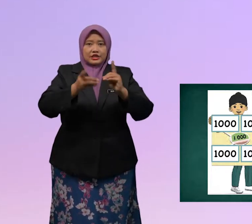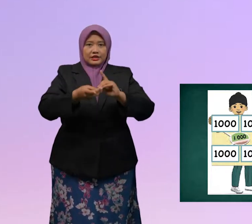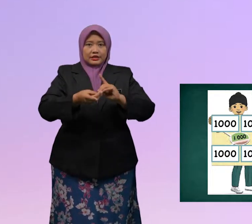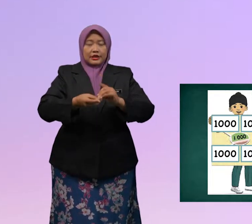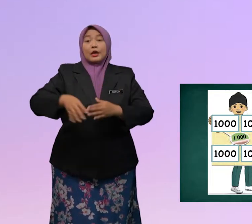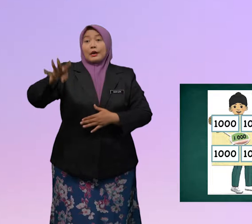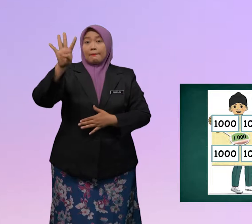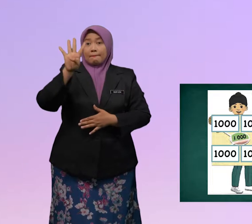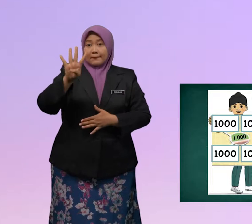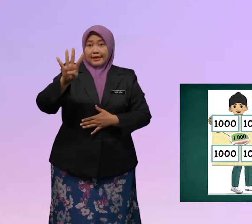digitnya